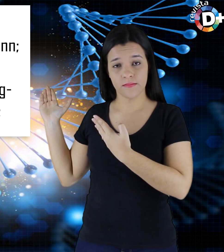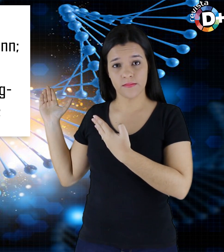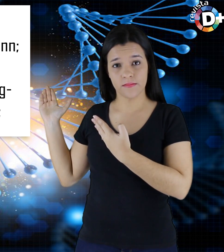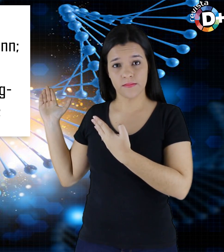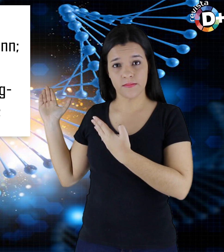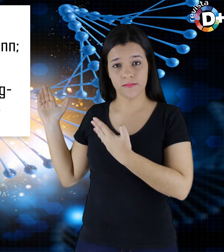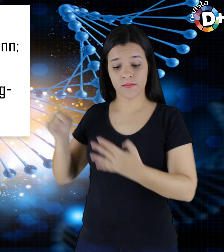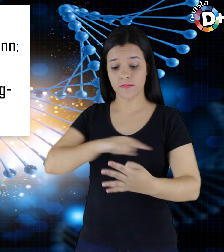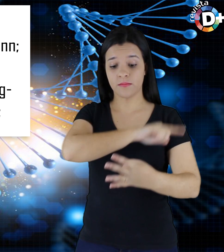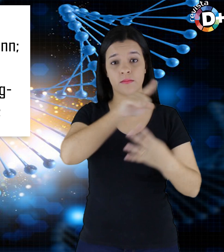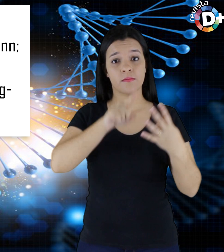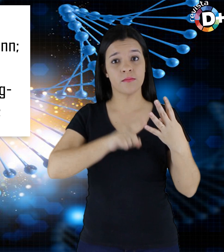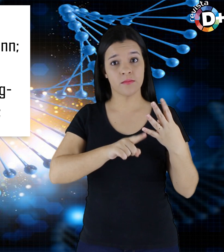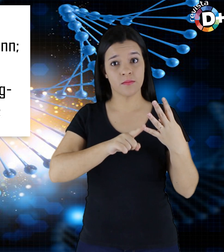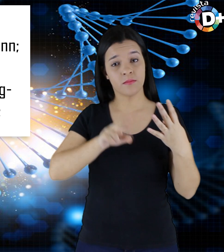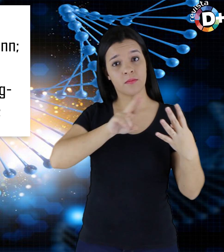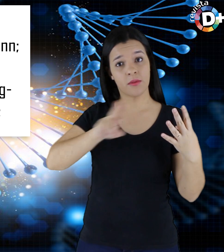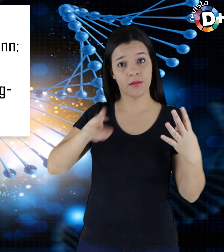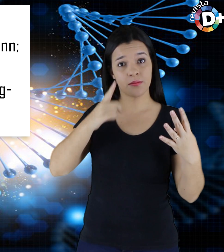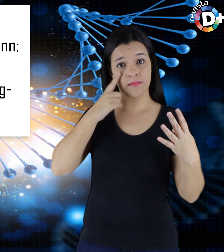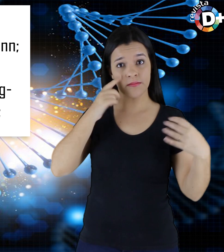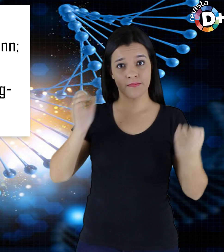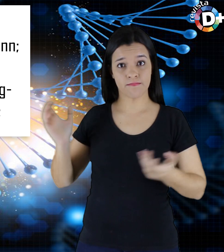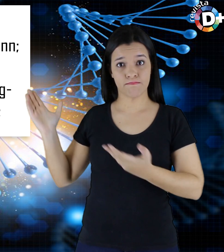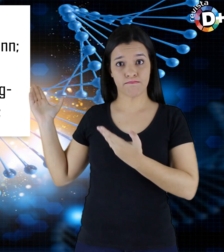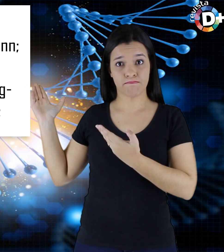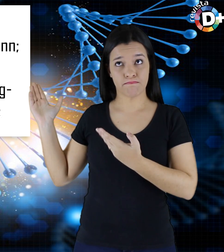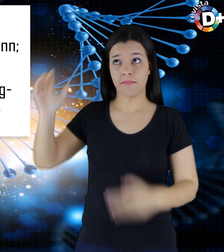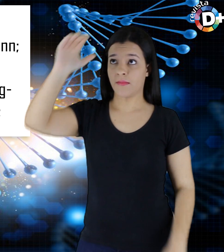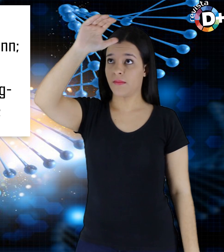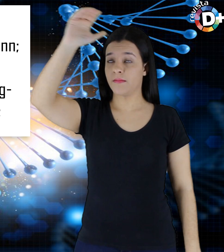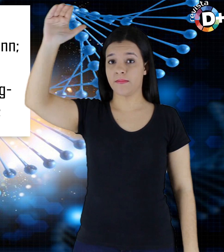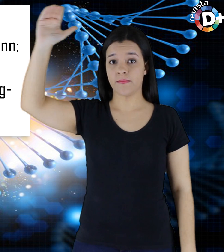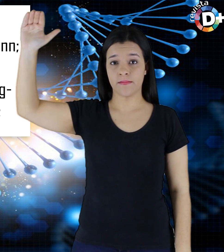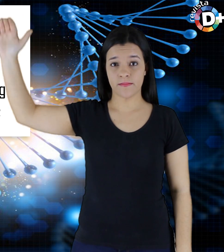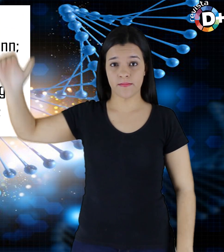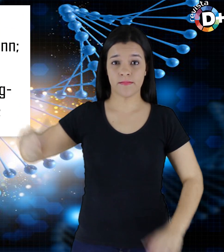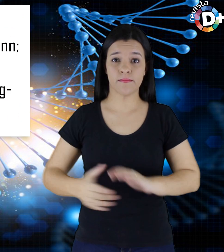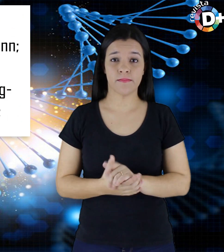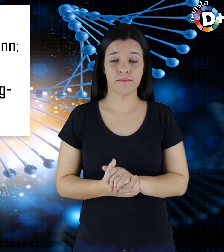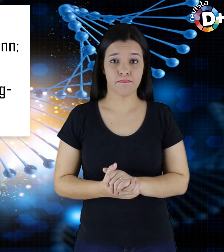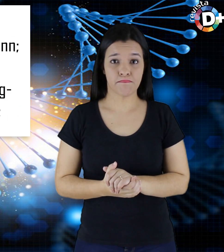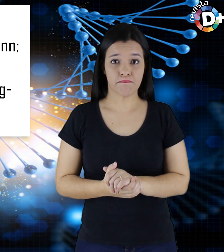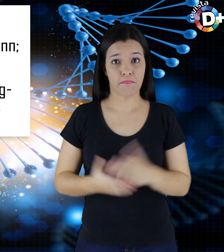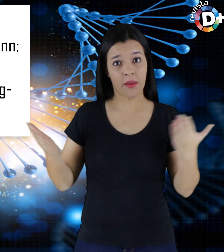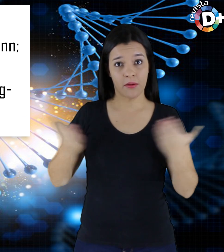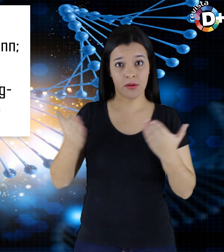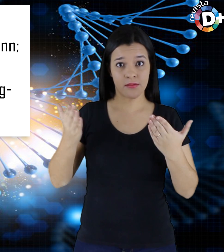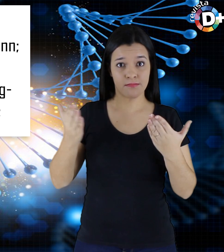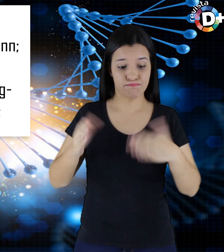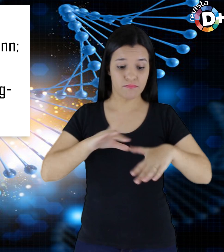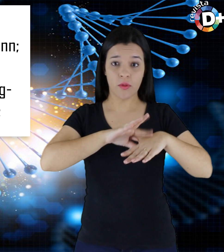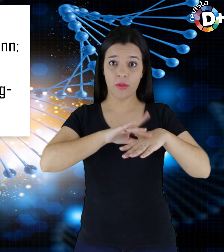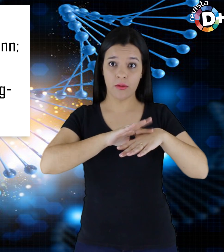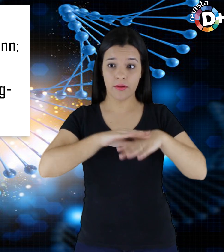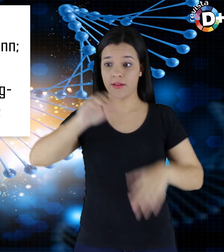Kugelberg-Wallander. E tipo 4, adulta. A doença vem ganhando